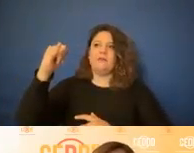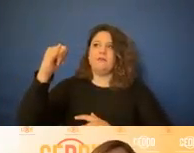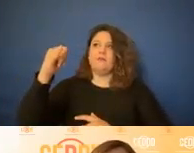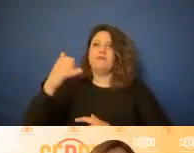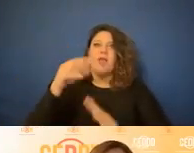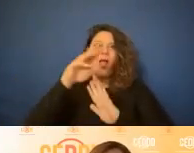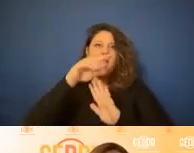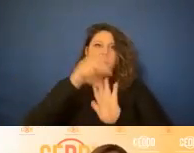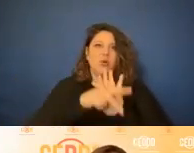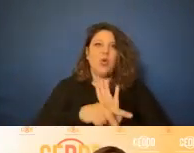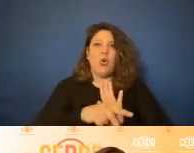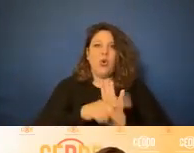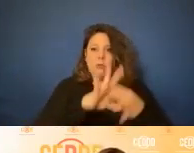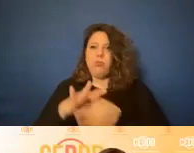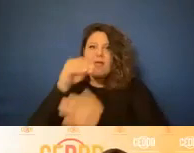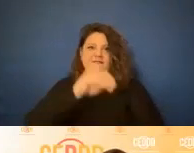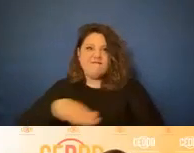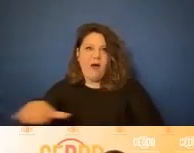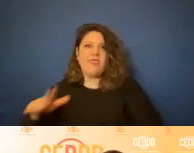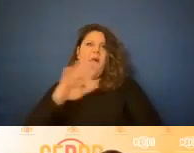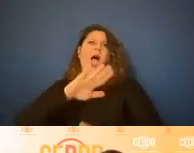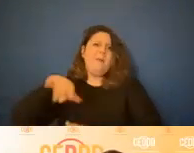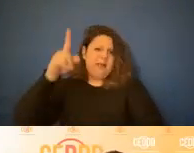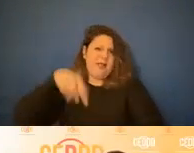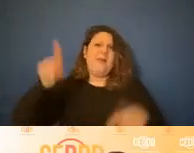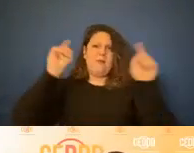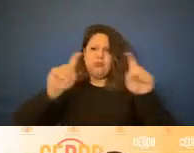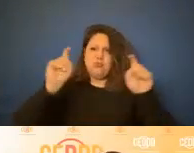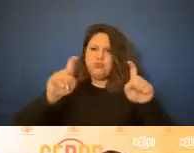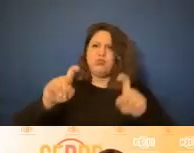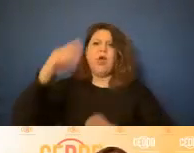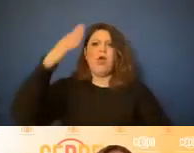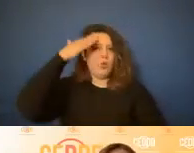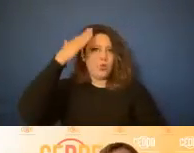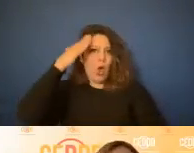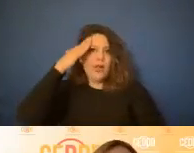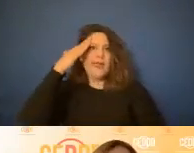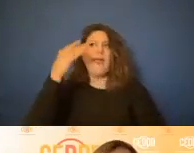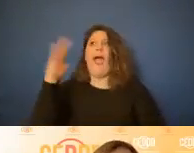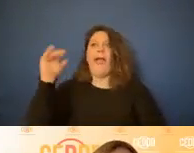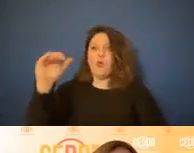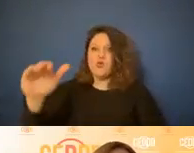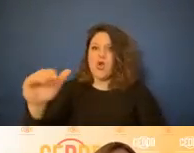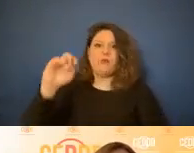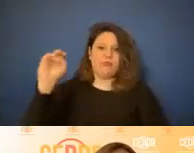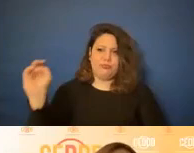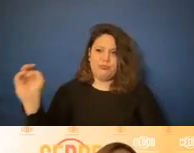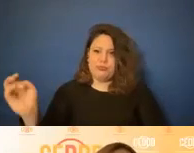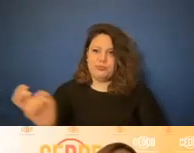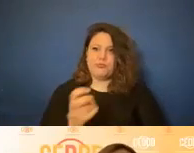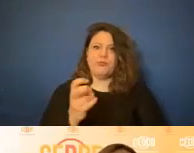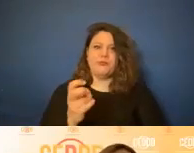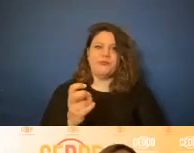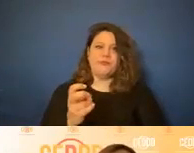infancia. Ya no digo de vuestras materias y preparar las clases y las tutorías y las salidas y todo lo demás, ¿verdad? Obviamente,